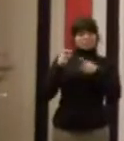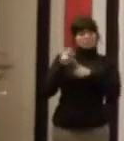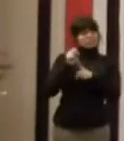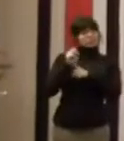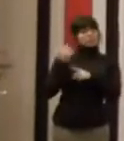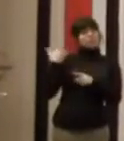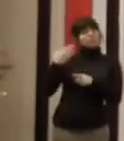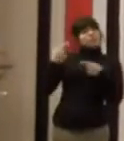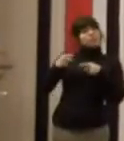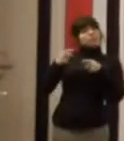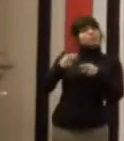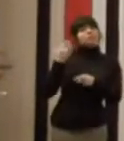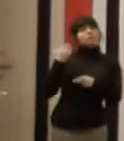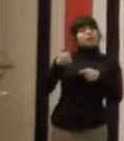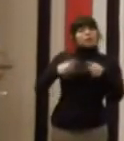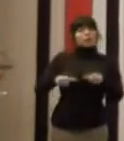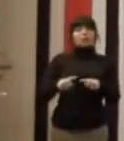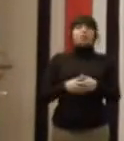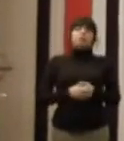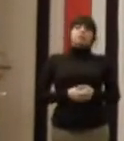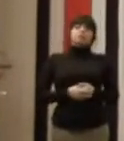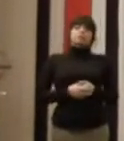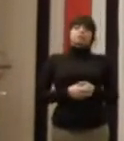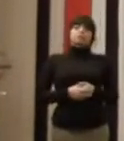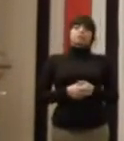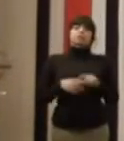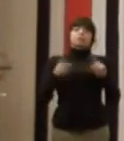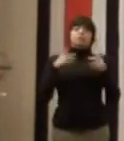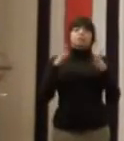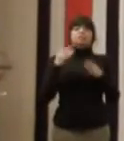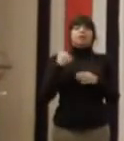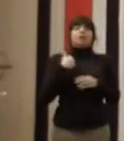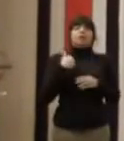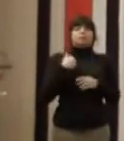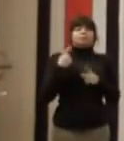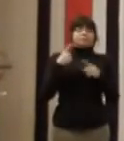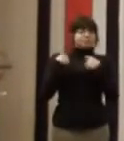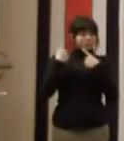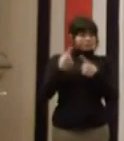sufrió este acuerdo, en el cual hemos tenido que estar